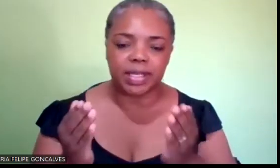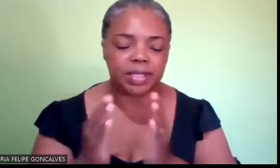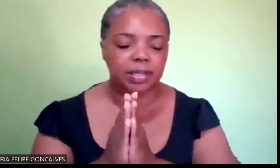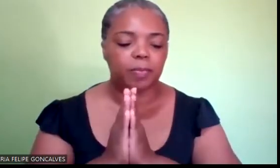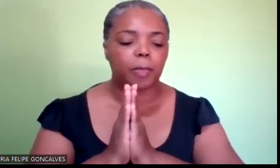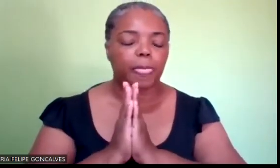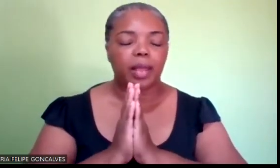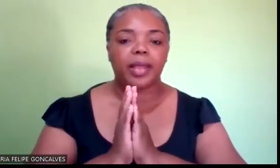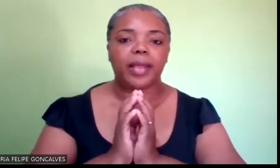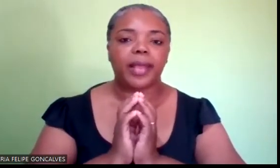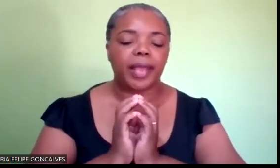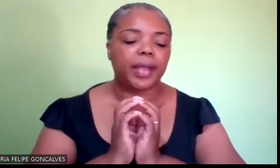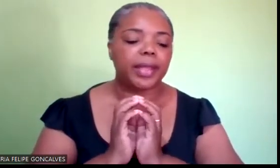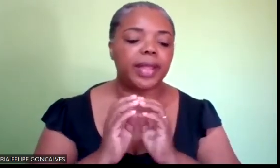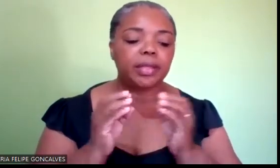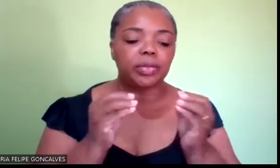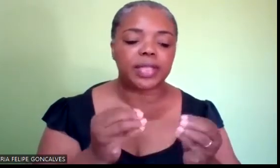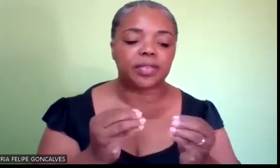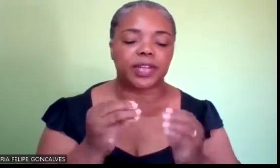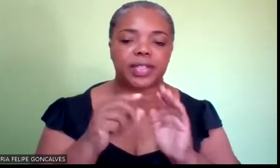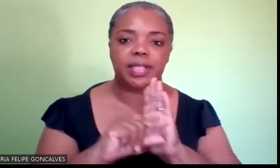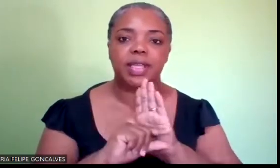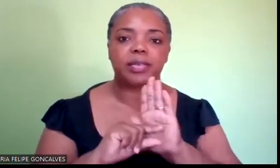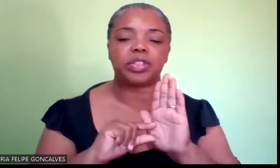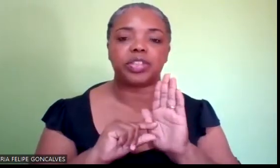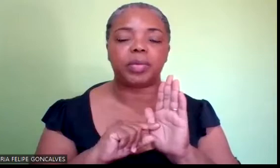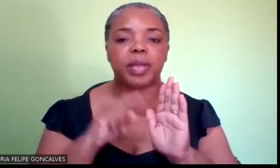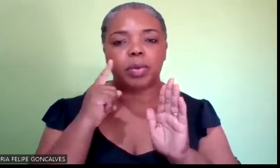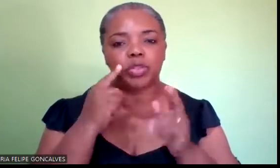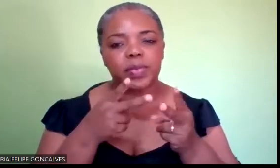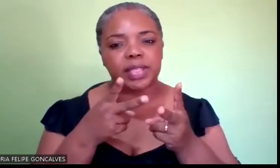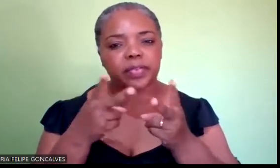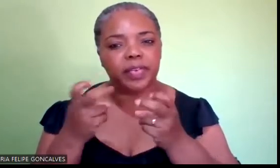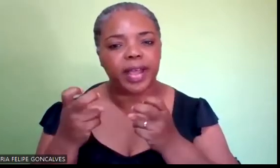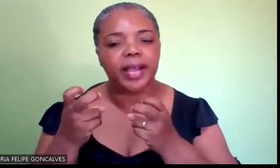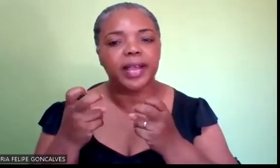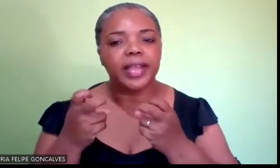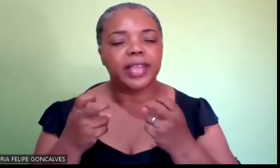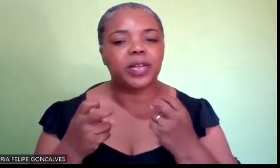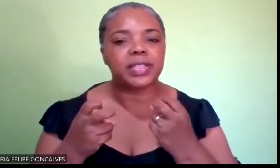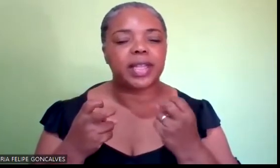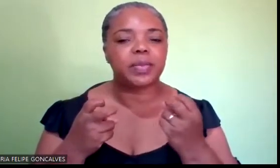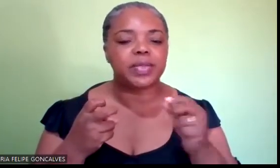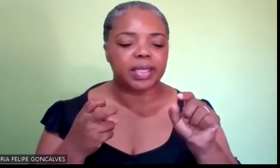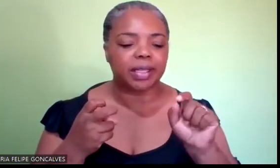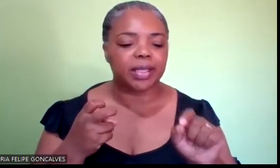vocês. E dentro desse versículo, a gente também pode observar que nós temos